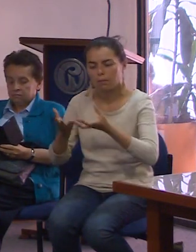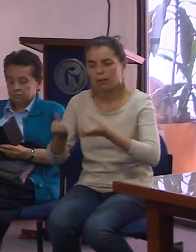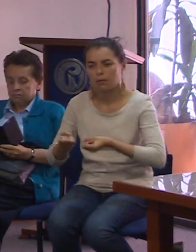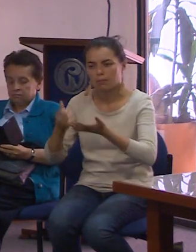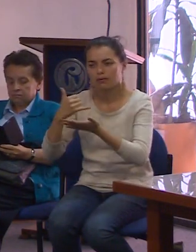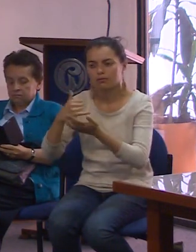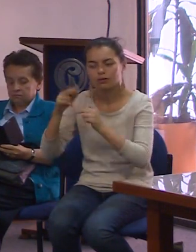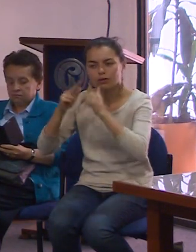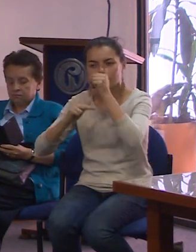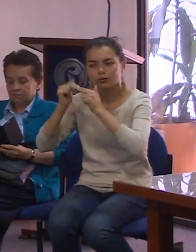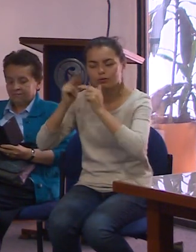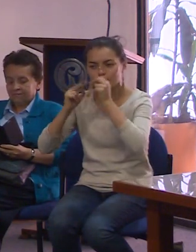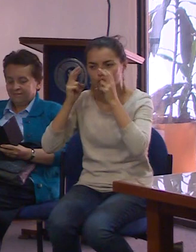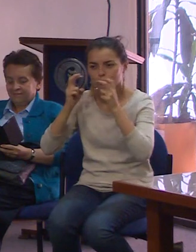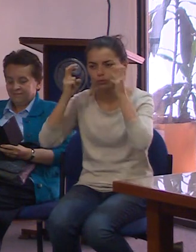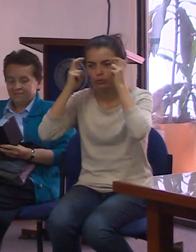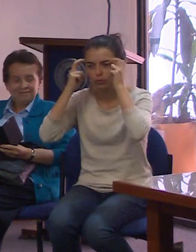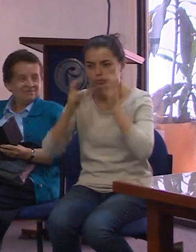empezar de allá.